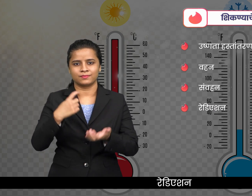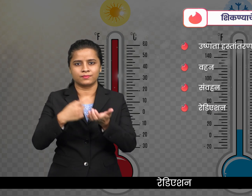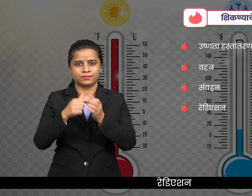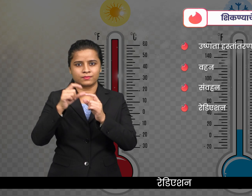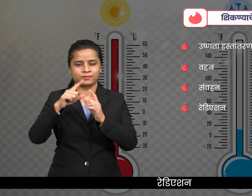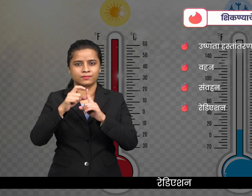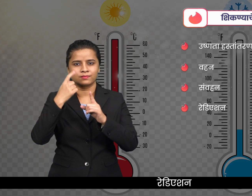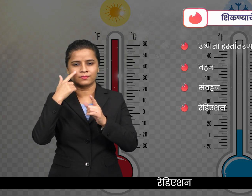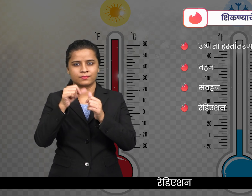रेडिएशन.